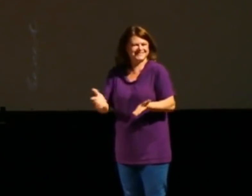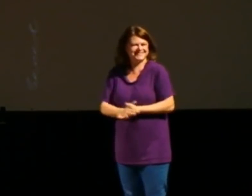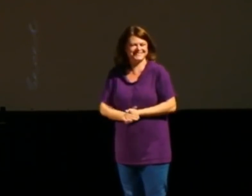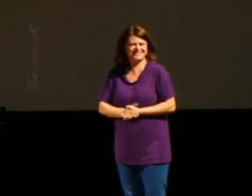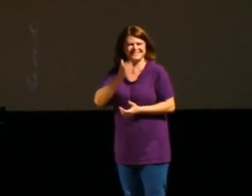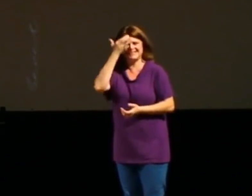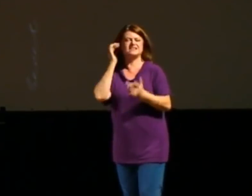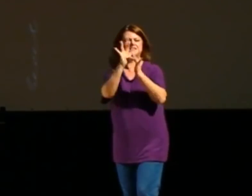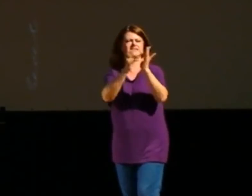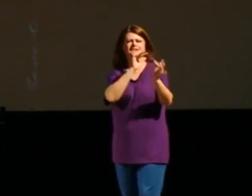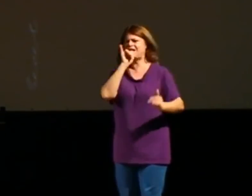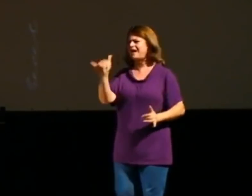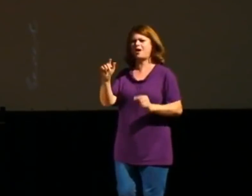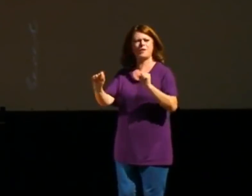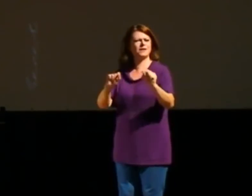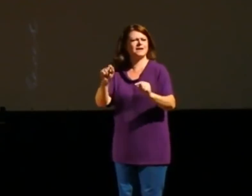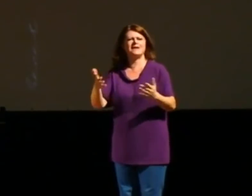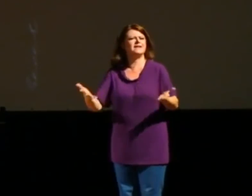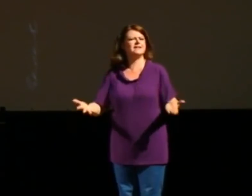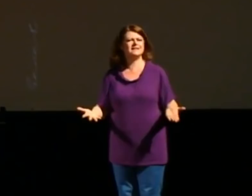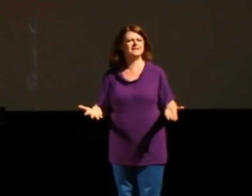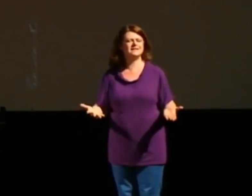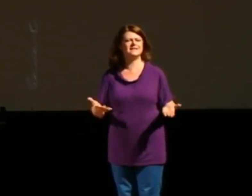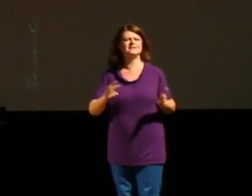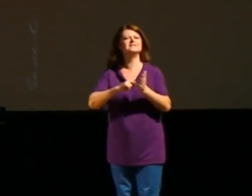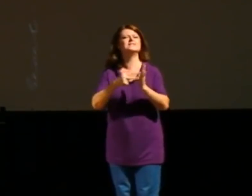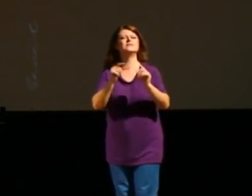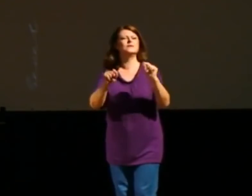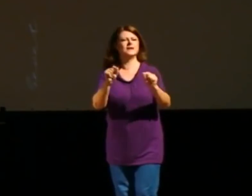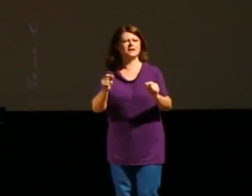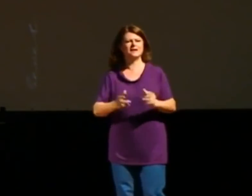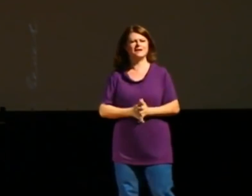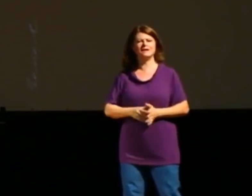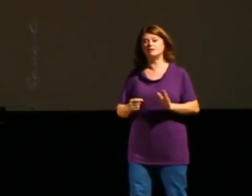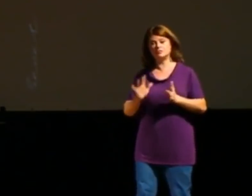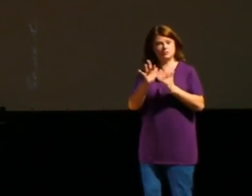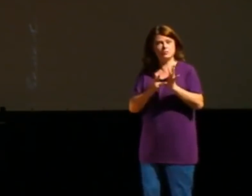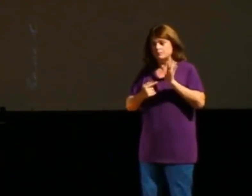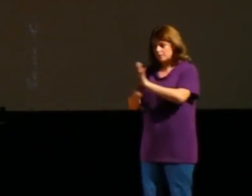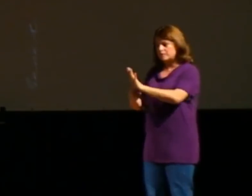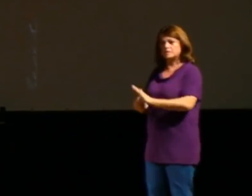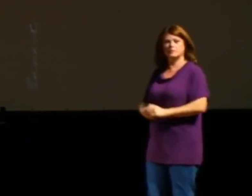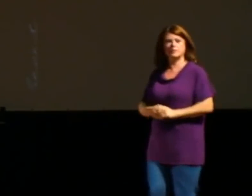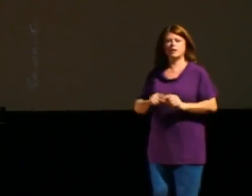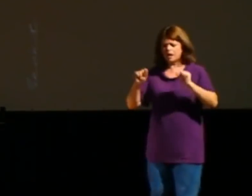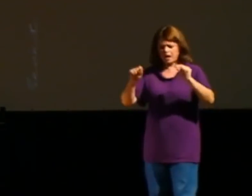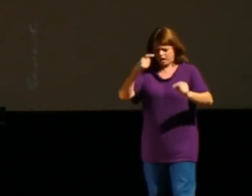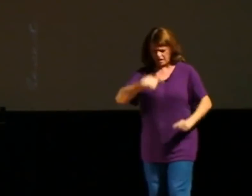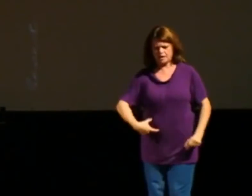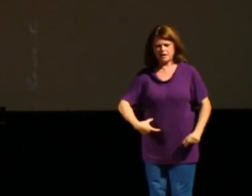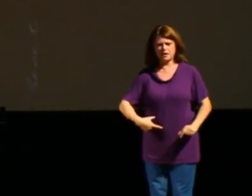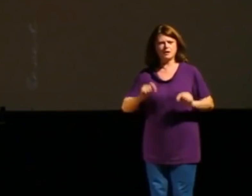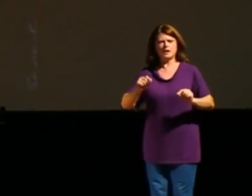querido, meia palavra basta. O que ele está dizendo? Sabe quem eu sou? Eu sou aquele que lá no